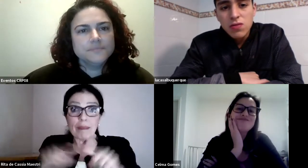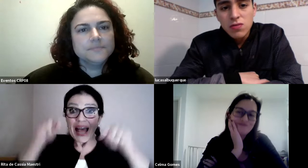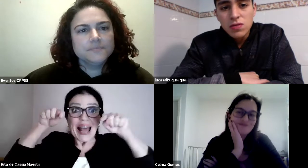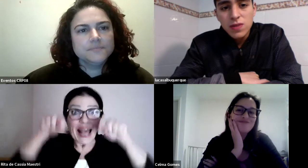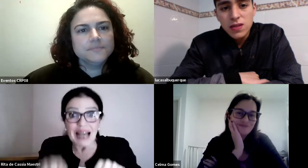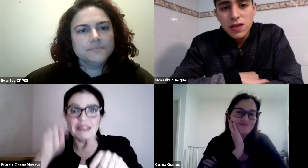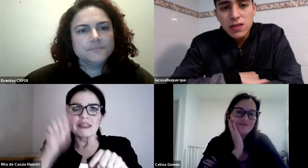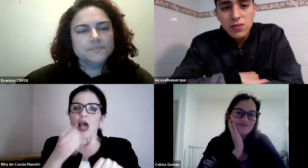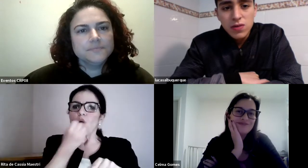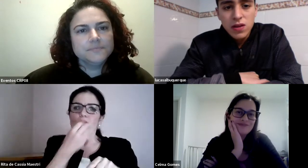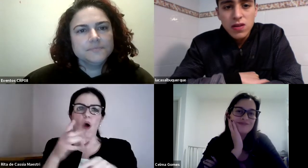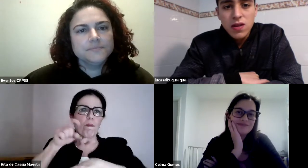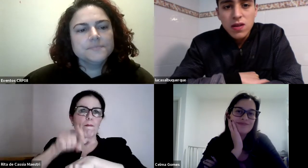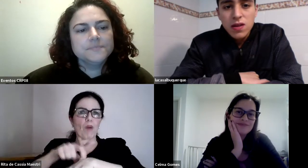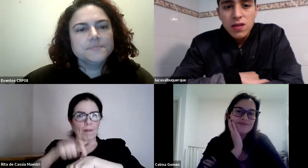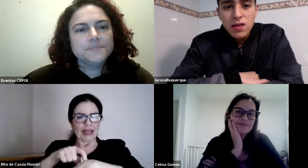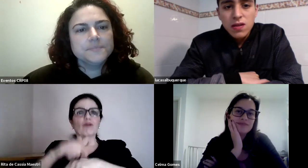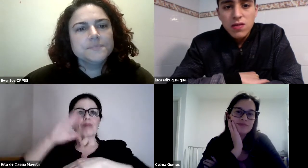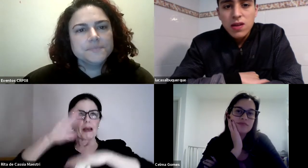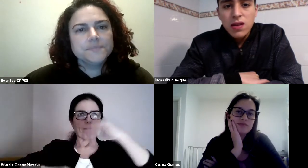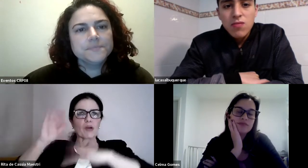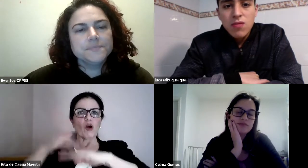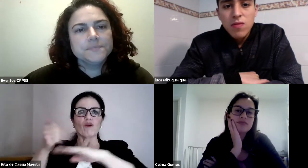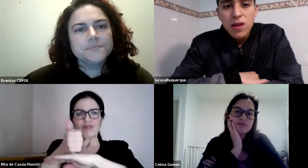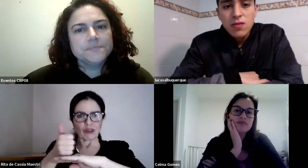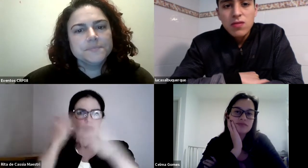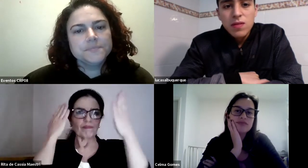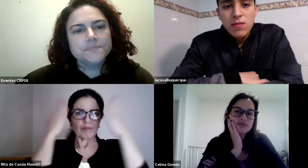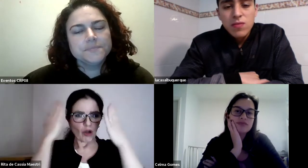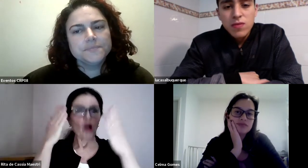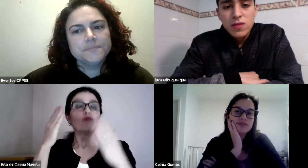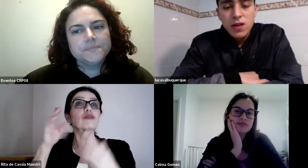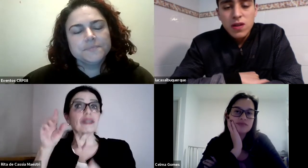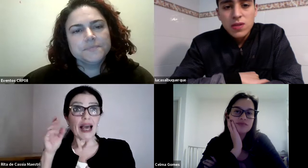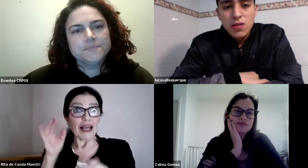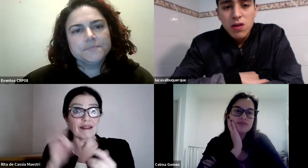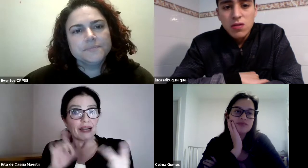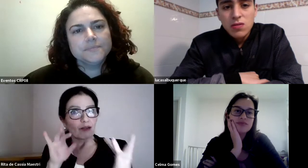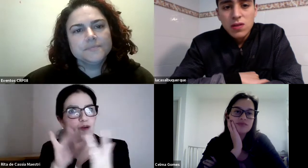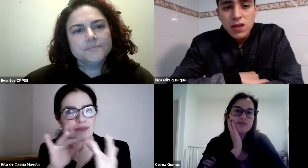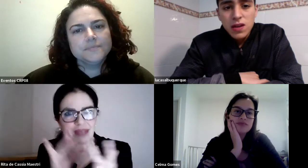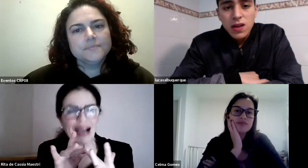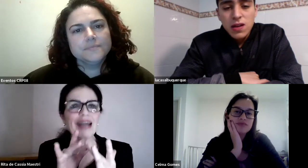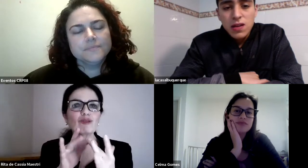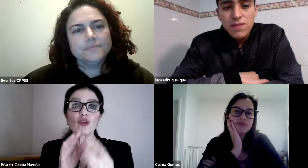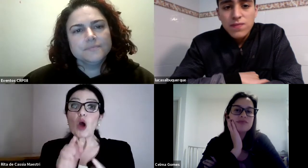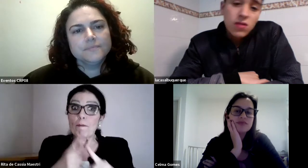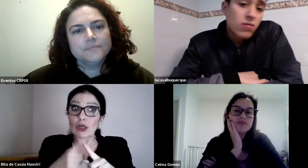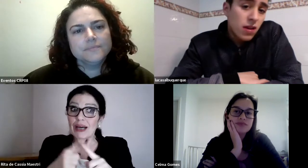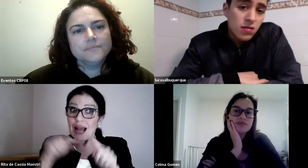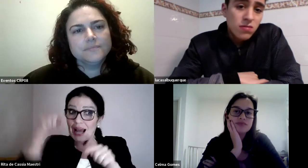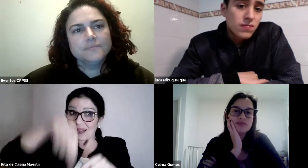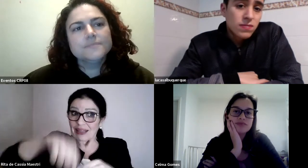dos encontros presenciais é muito grande. Então aqui é um bom momento para o profissional psicólogo ele